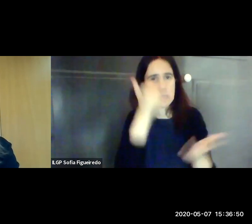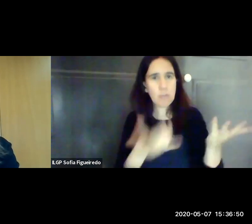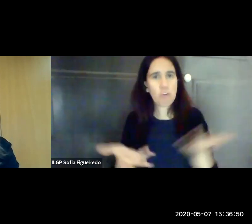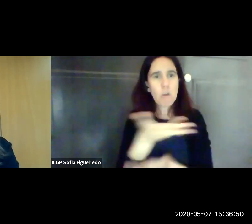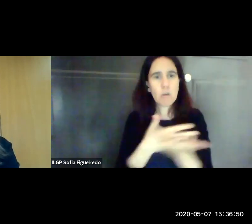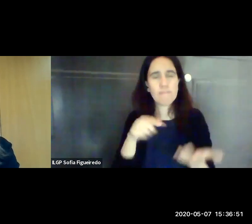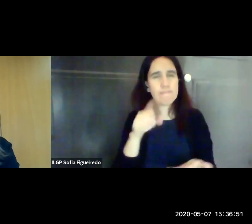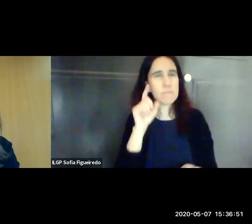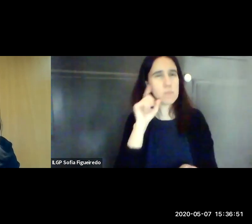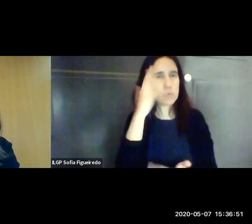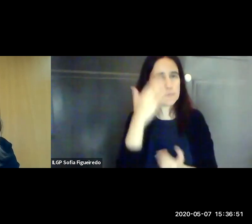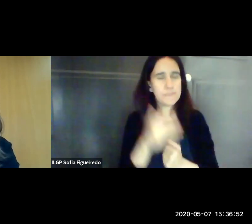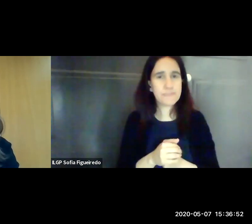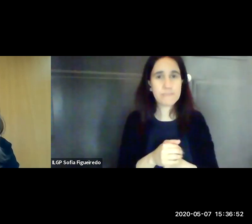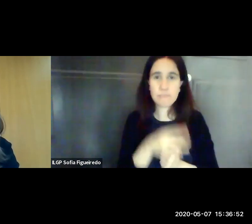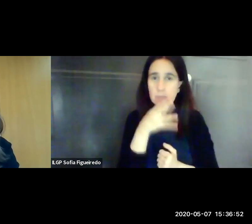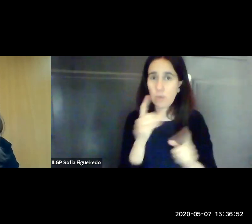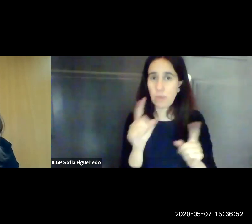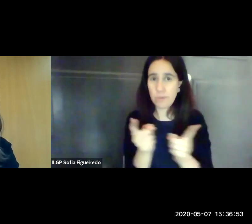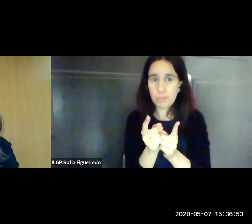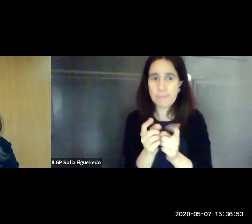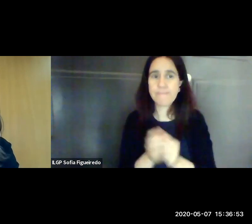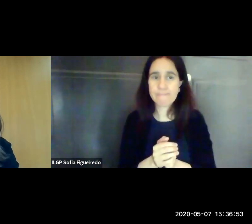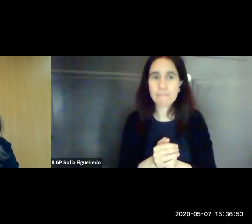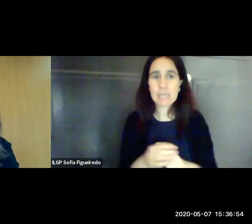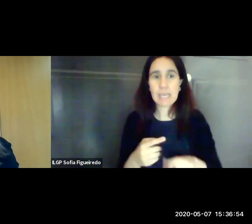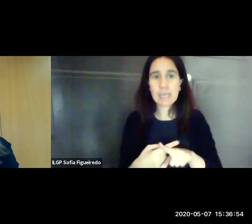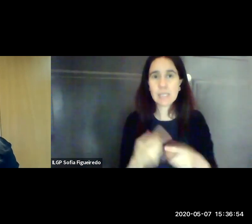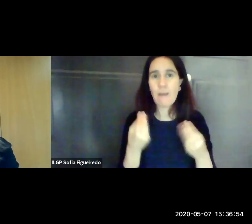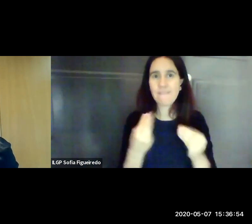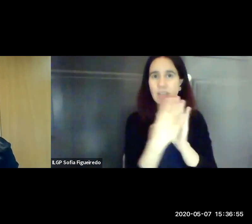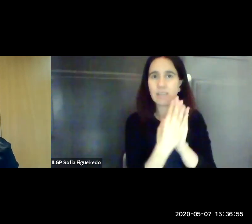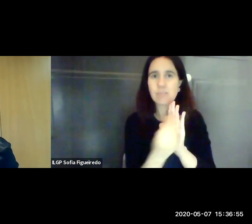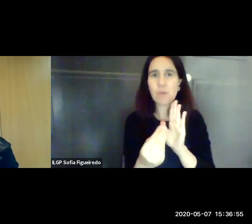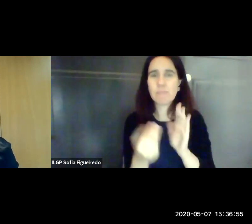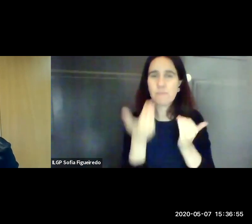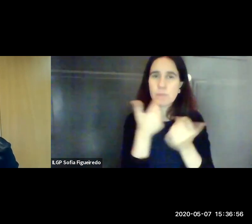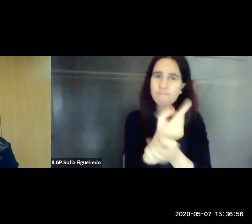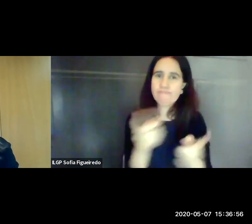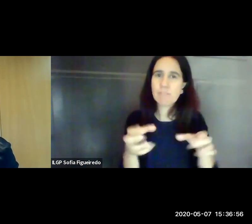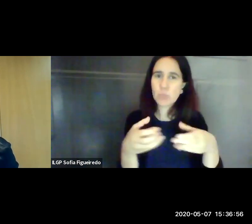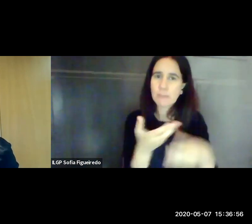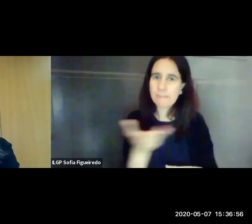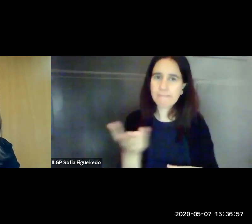importante. Em suma, inspire o entusiasmo e transmite essa informação à sua equipa.